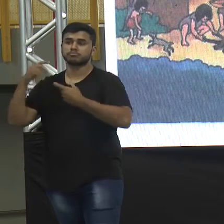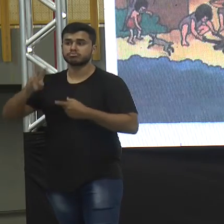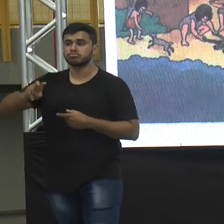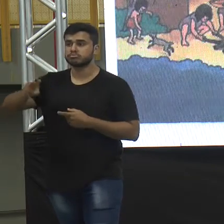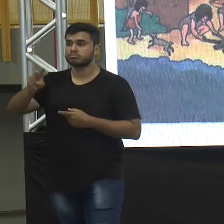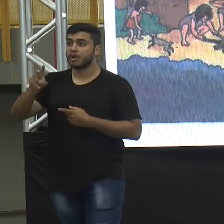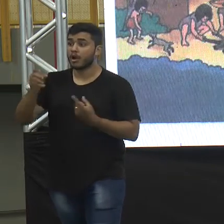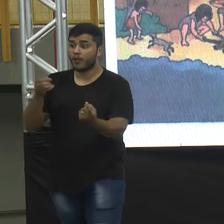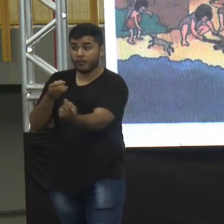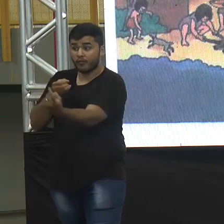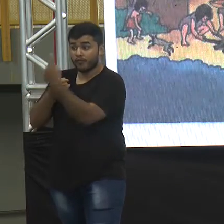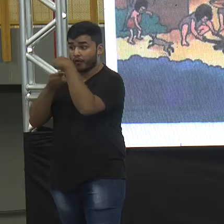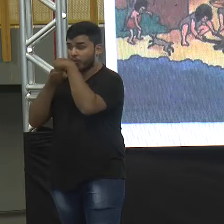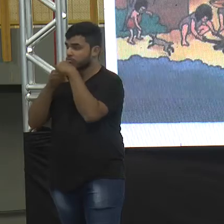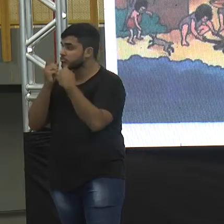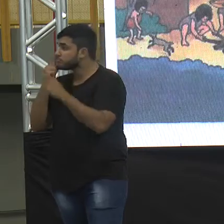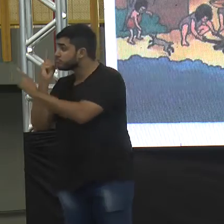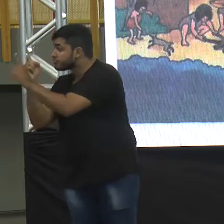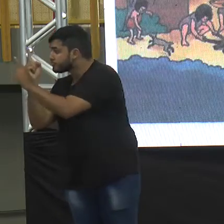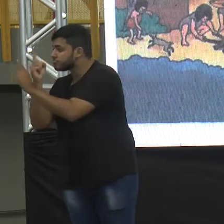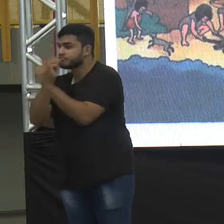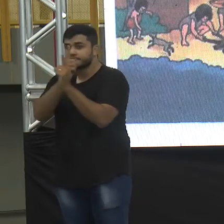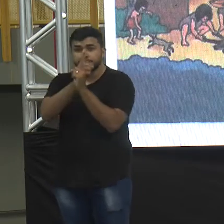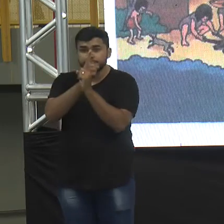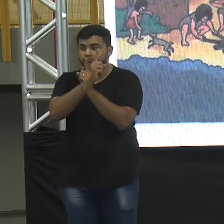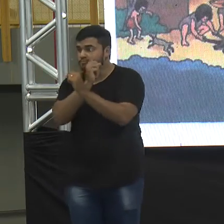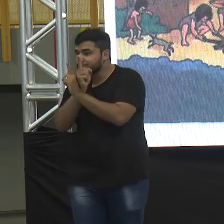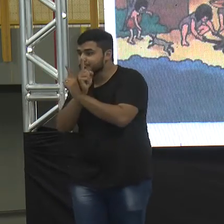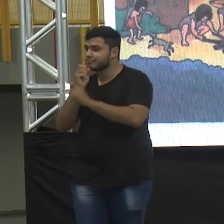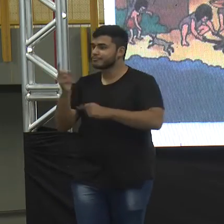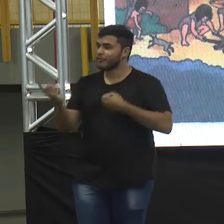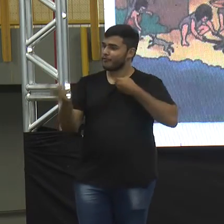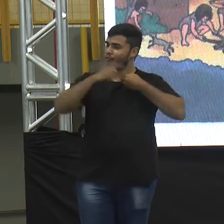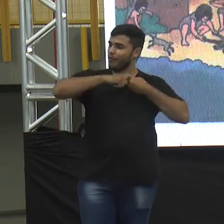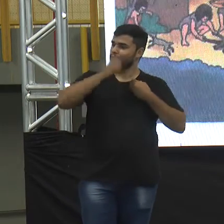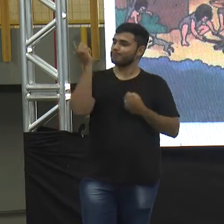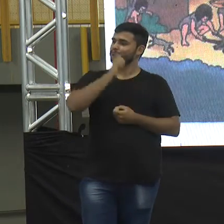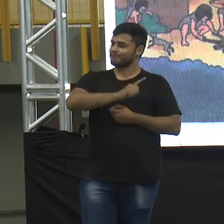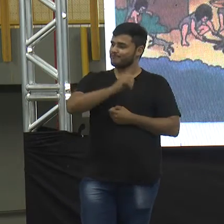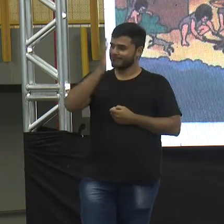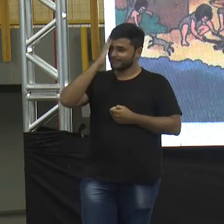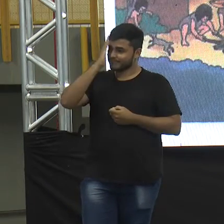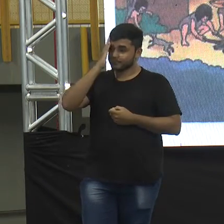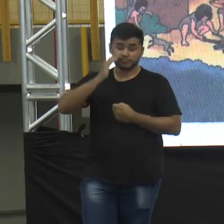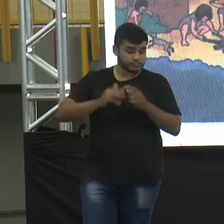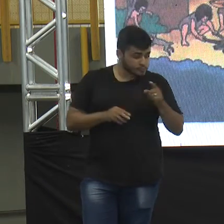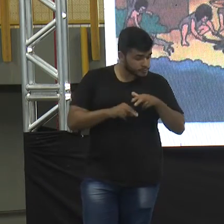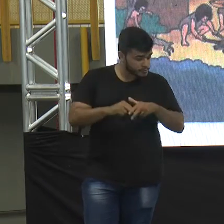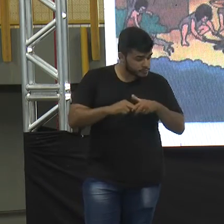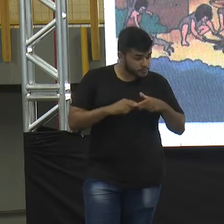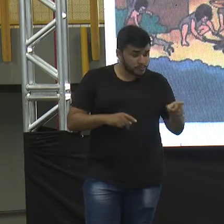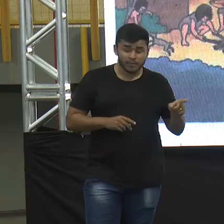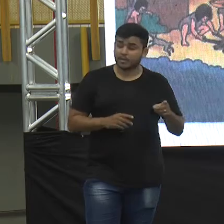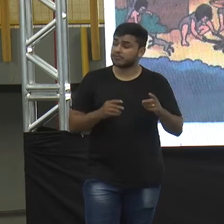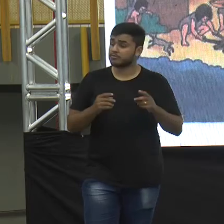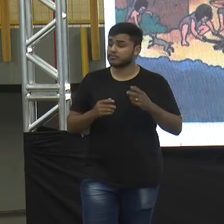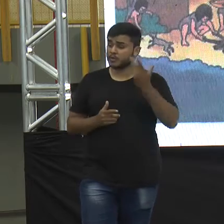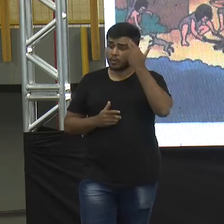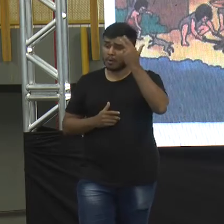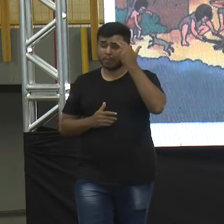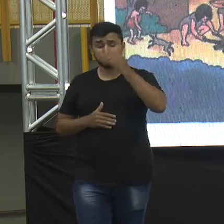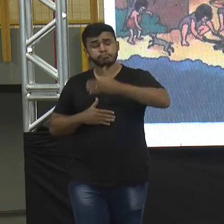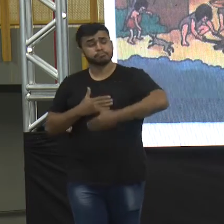ou menos uma orientação de como voltar. Isso, com o passar do tempo, é feito praticamente no